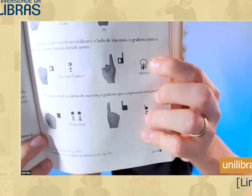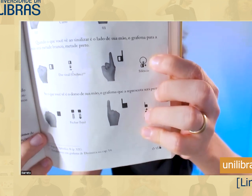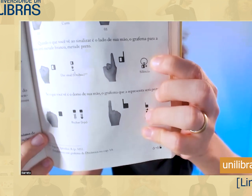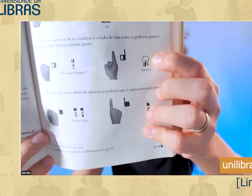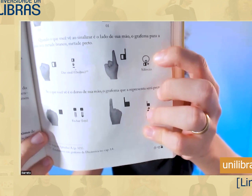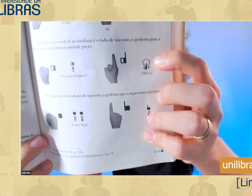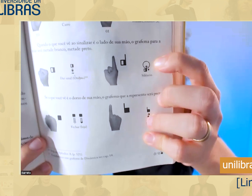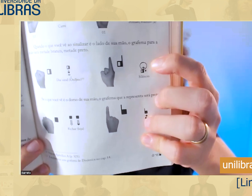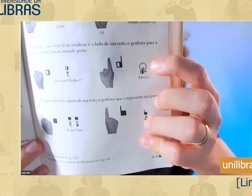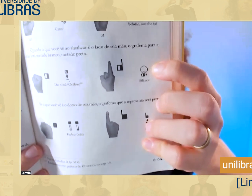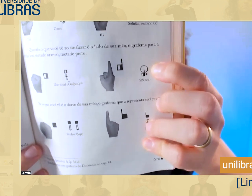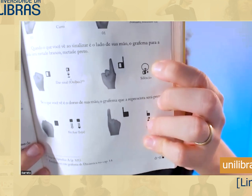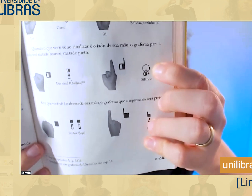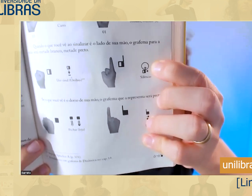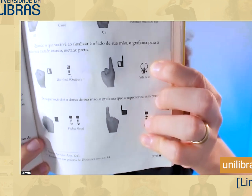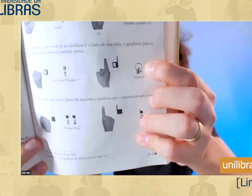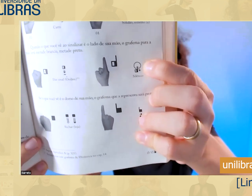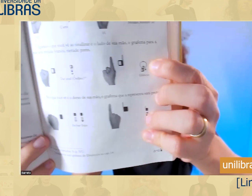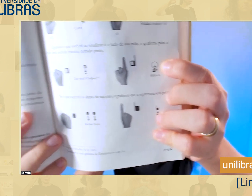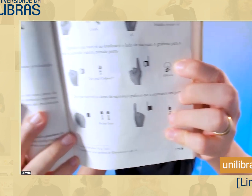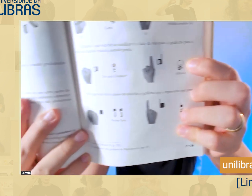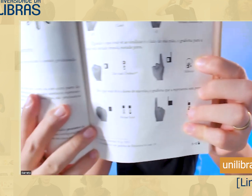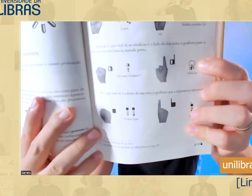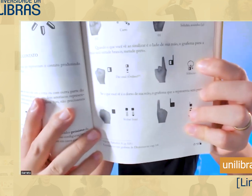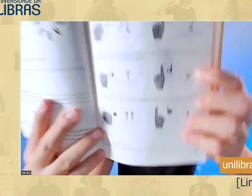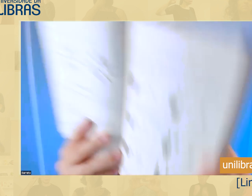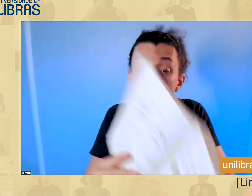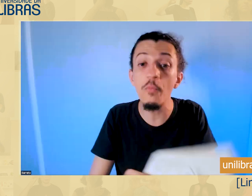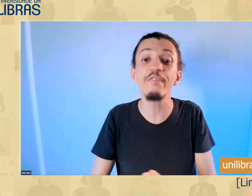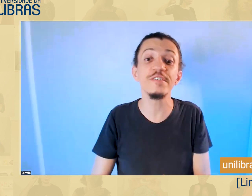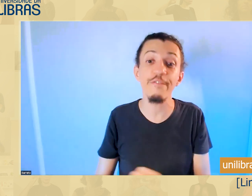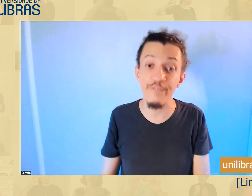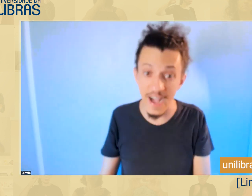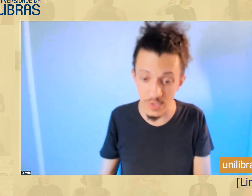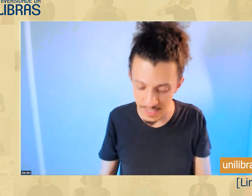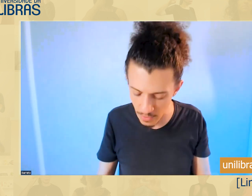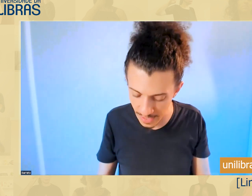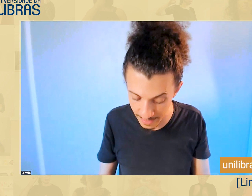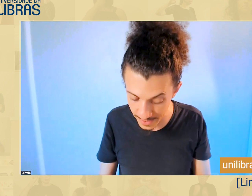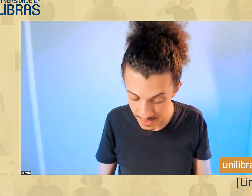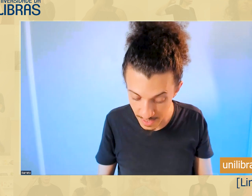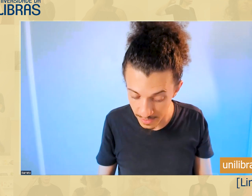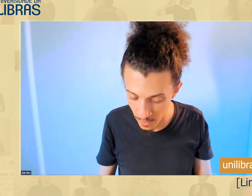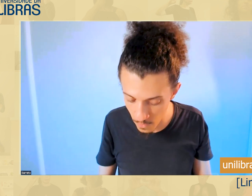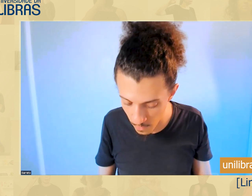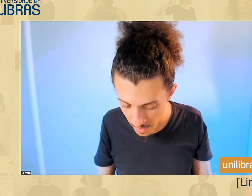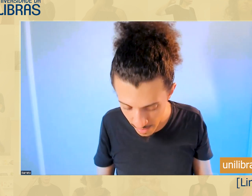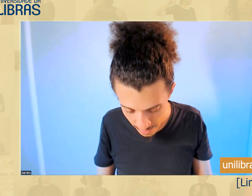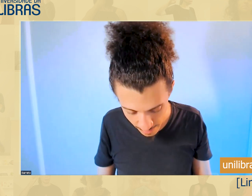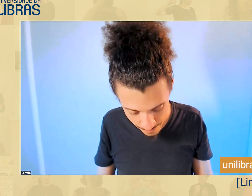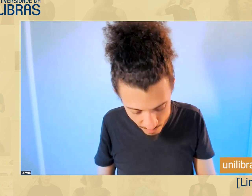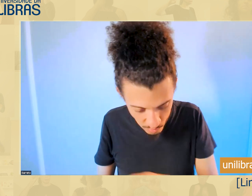Percebe? É muito icônico, é muito fácil de você perceber exatamente como que você faz o sinal da Libras.